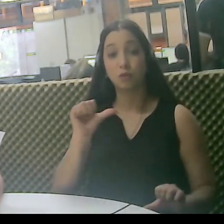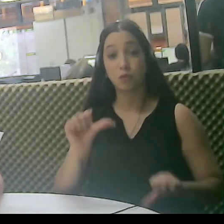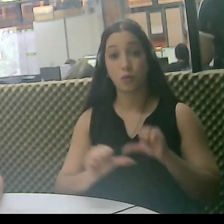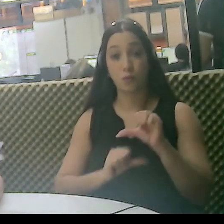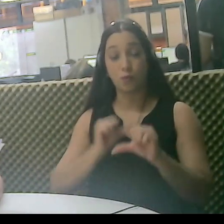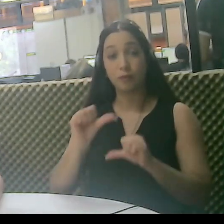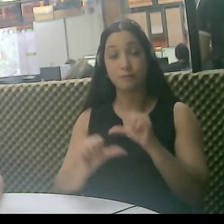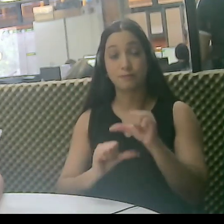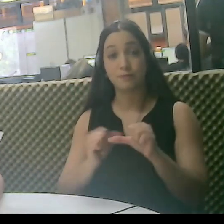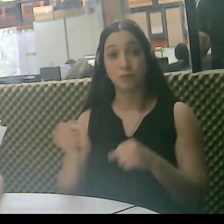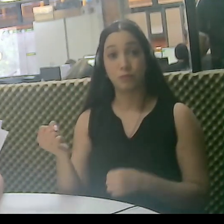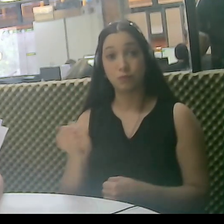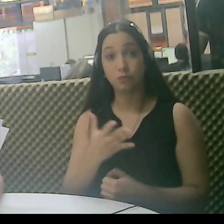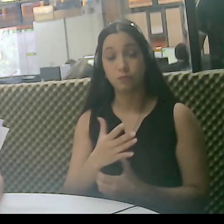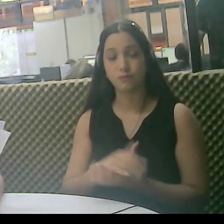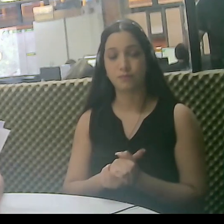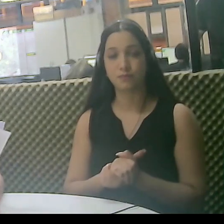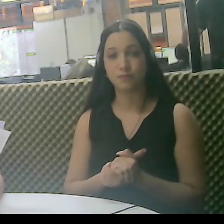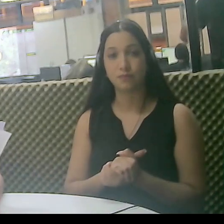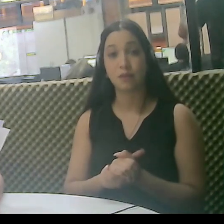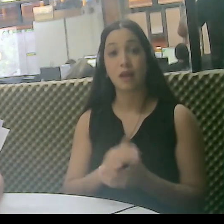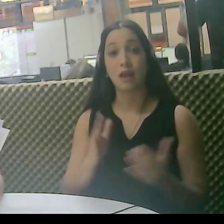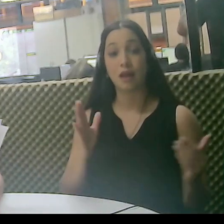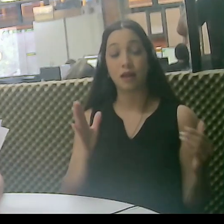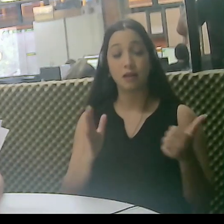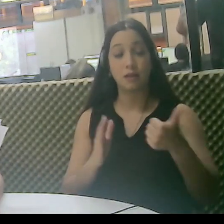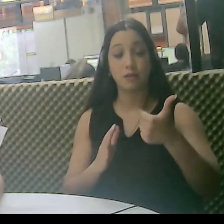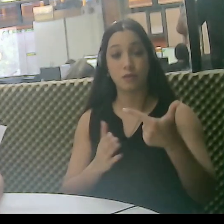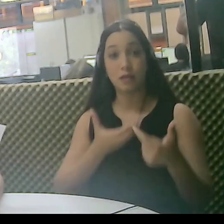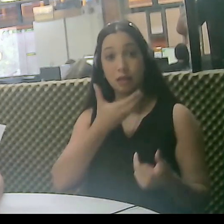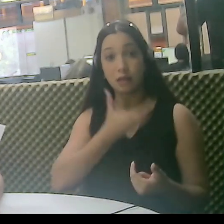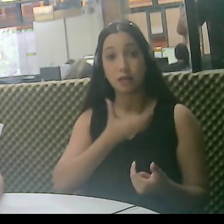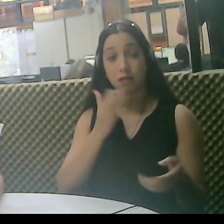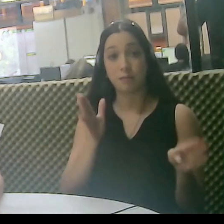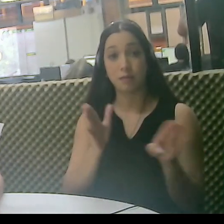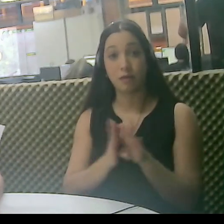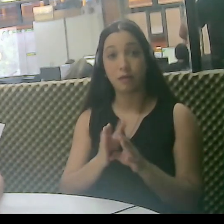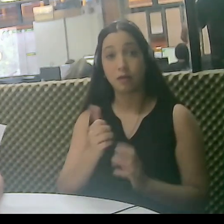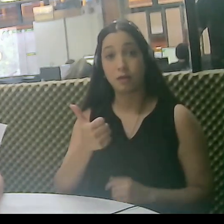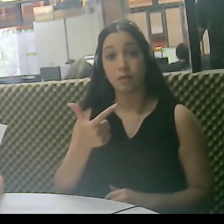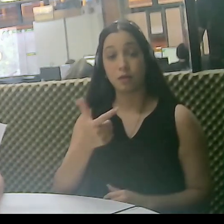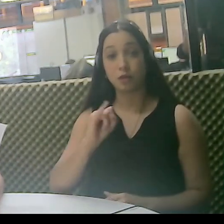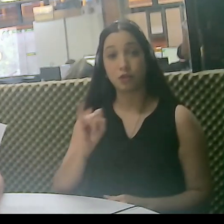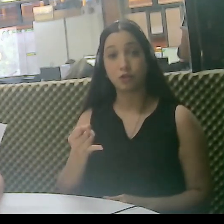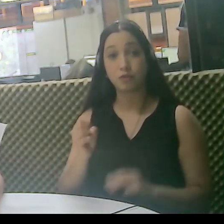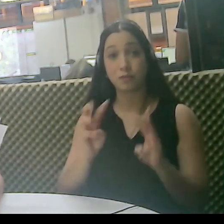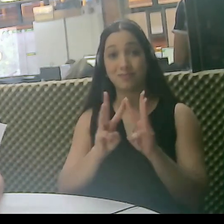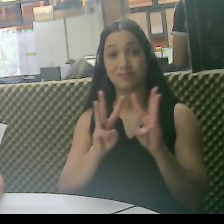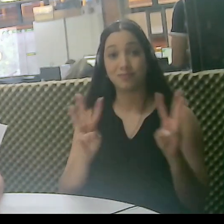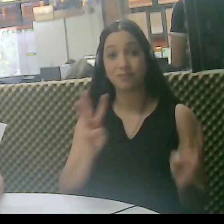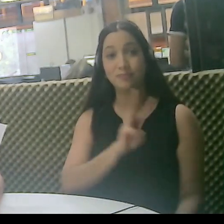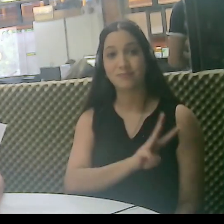alteradas. O novo período vai de 12 de dezembro a 12 de janeiro pelo site